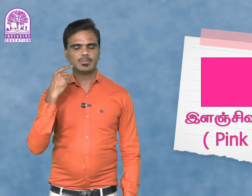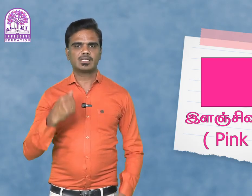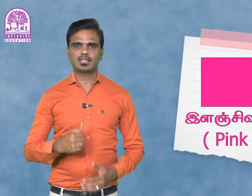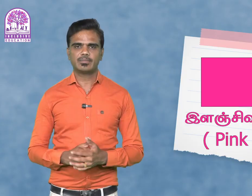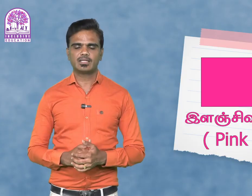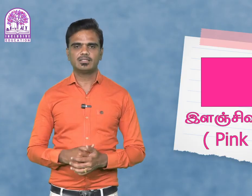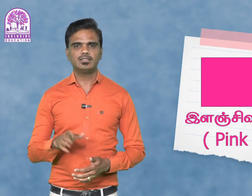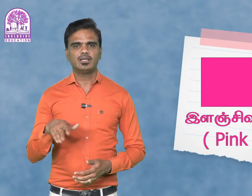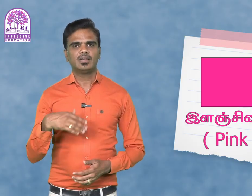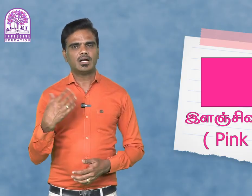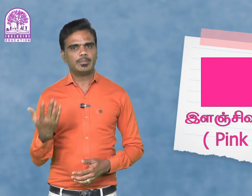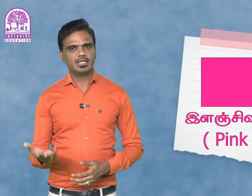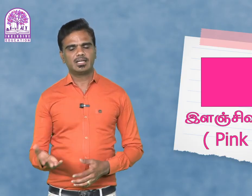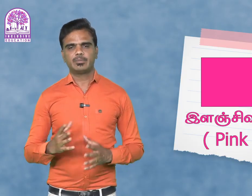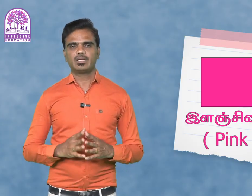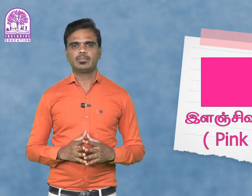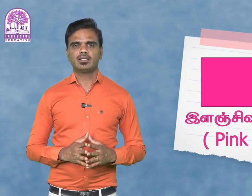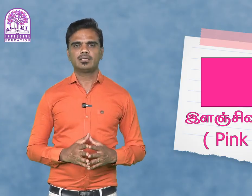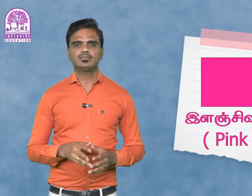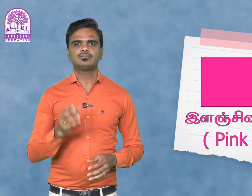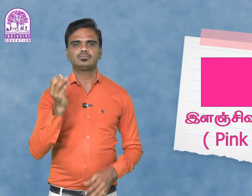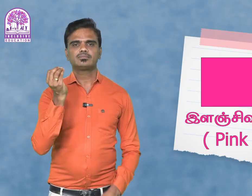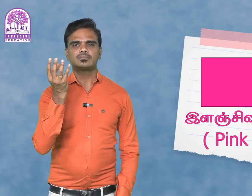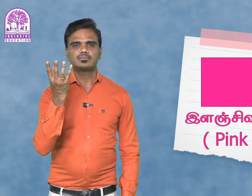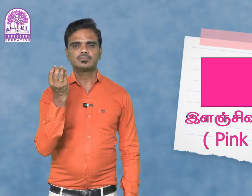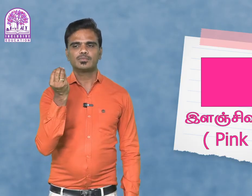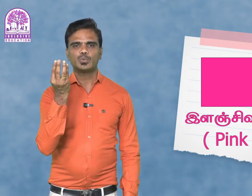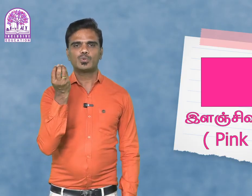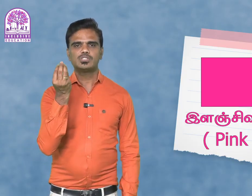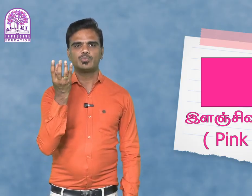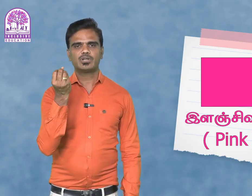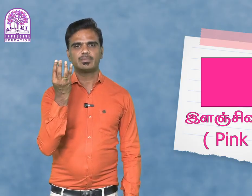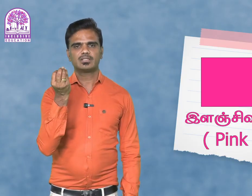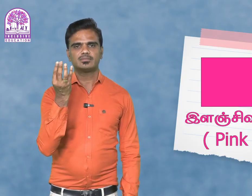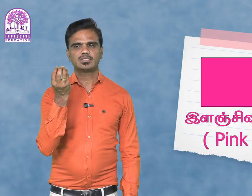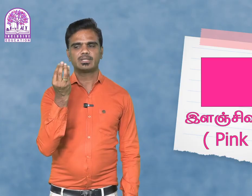லிப்ஸ் கலர் காமிக்கிறது. அப்படி இல்லைன்னா என்ன பண்ணலாம் அப்படின்னா, ரோஜா பூவை காமிக்கிறது. இங்கே பாருங்கள்,